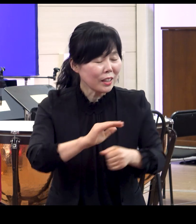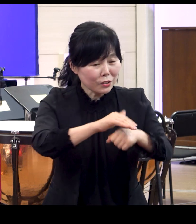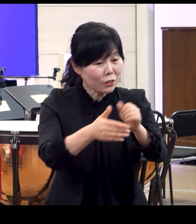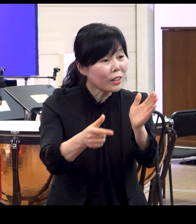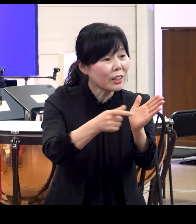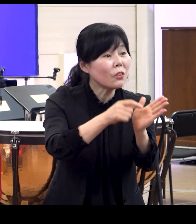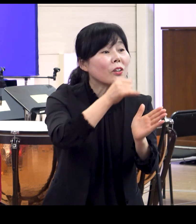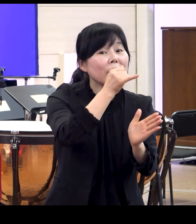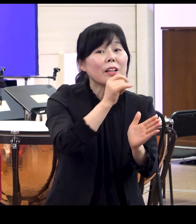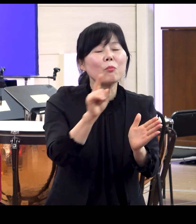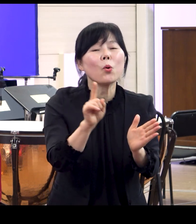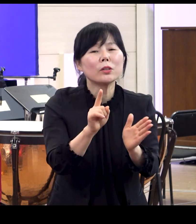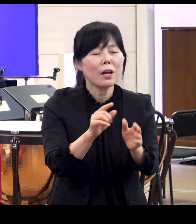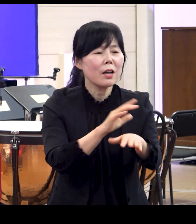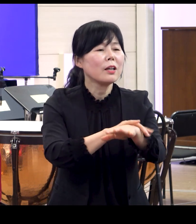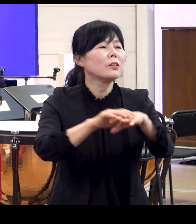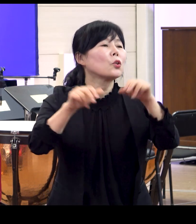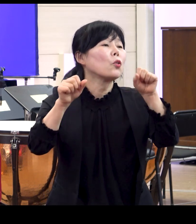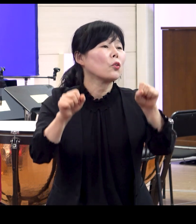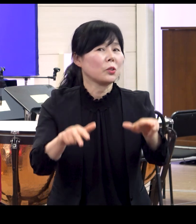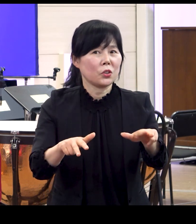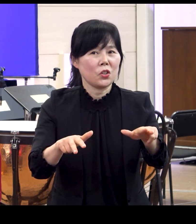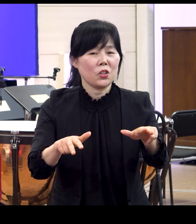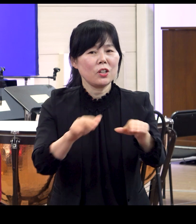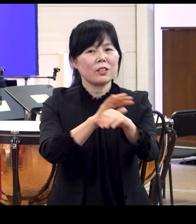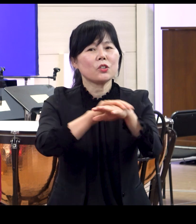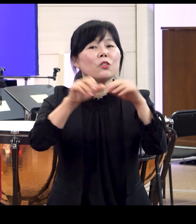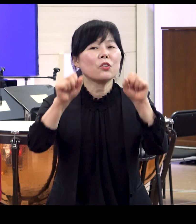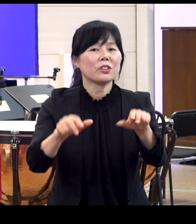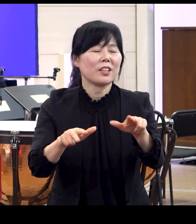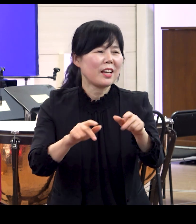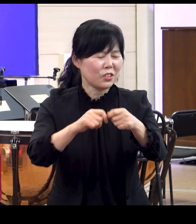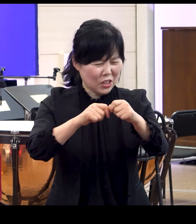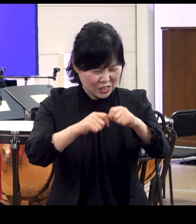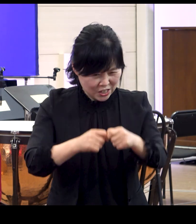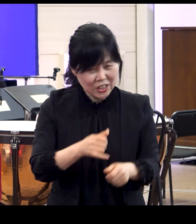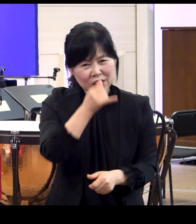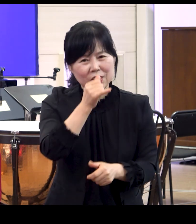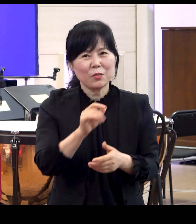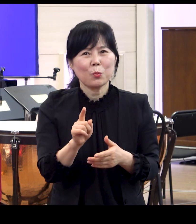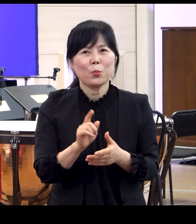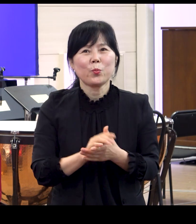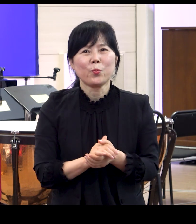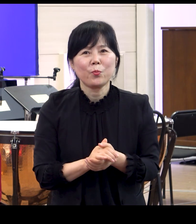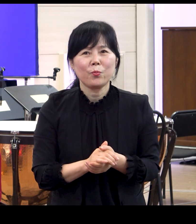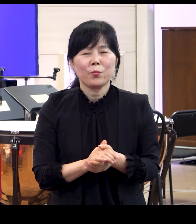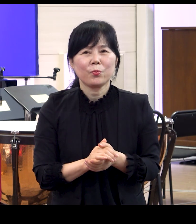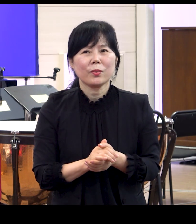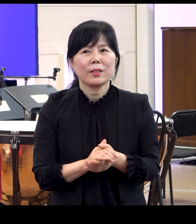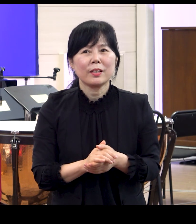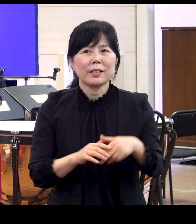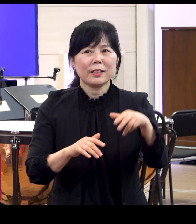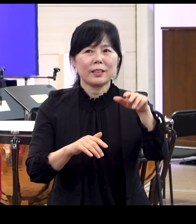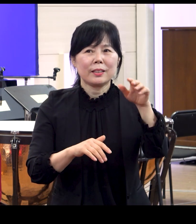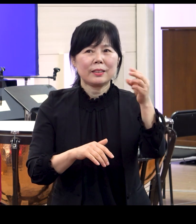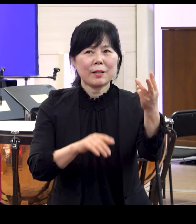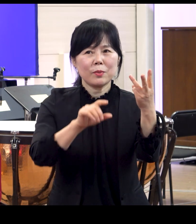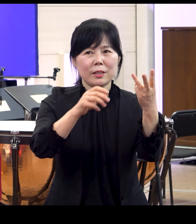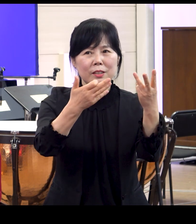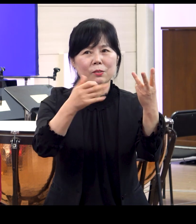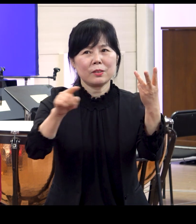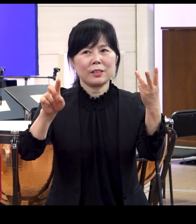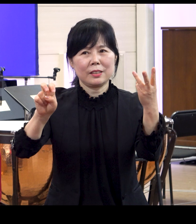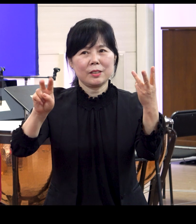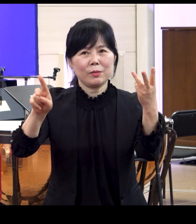나와요. 전도서 3장 19절로 21절까지 말씀을 한번 같이 읽도록 하겠습니다. 전도서 3장